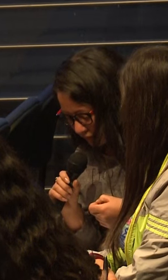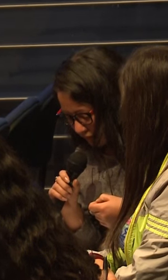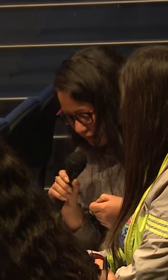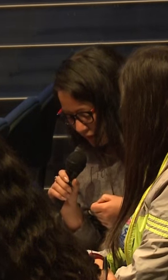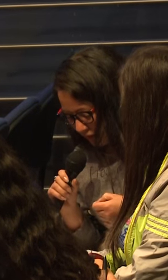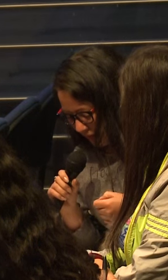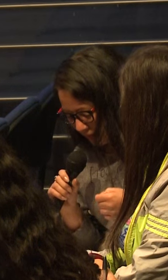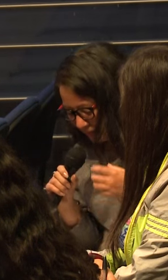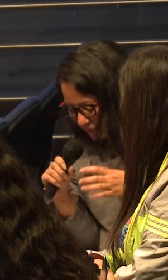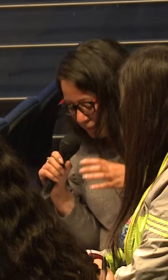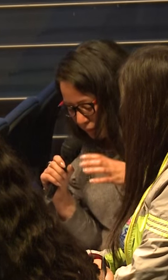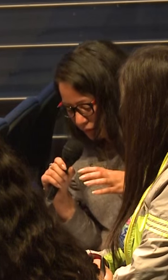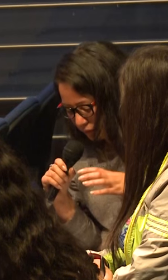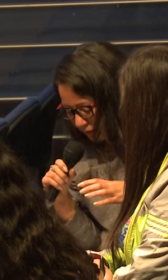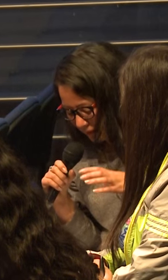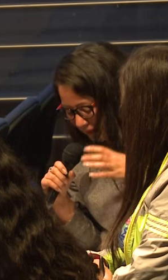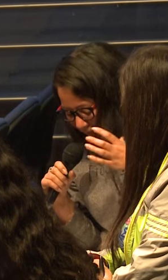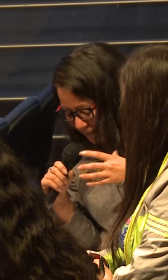contexto.